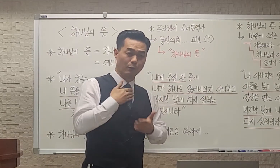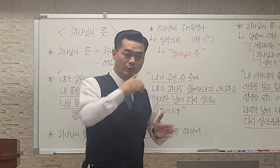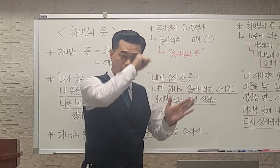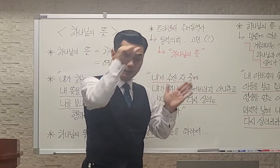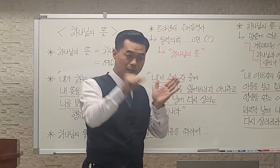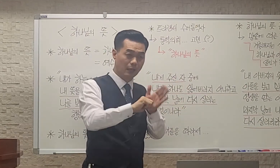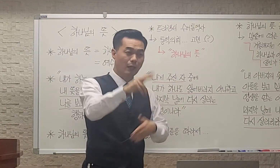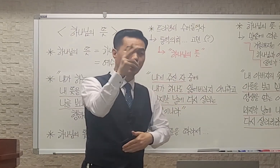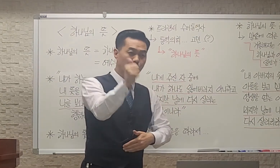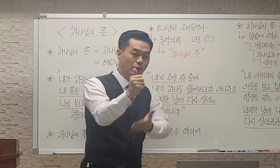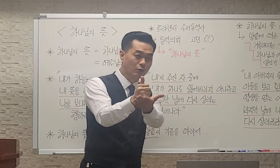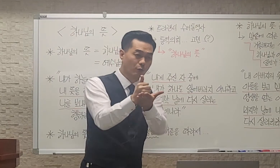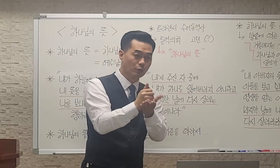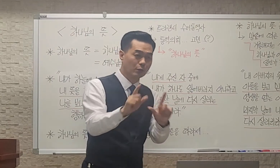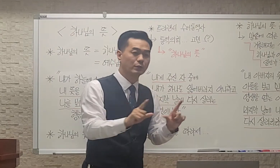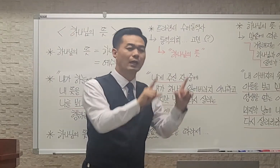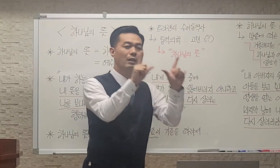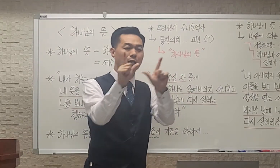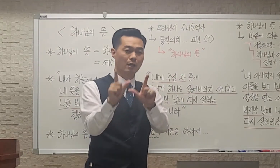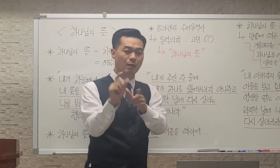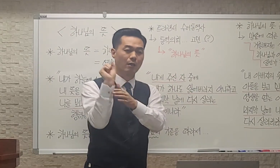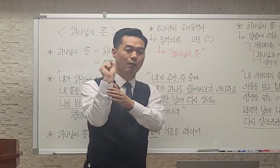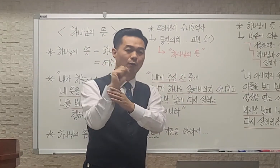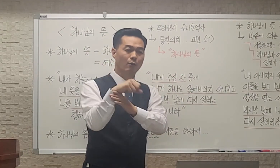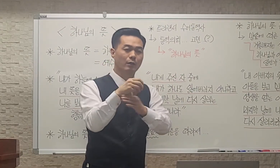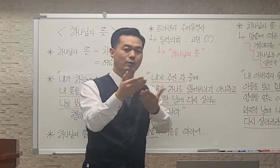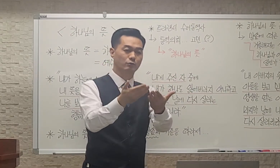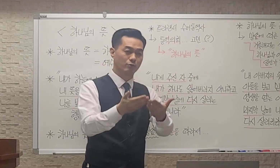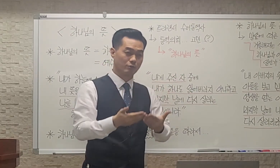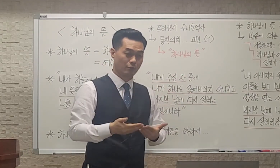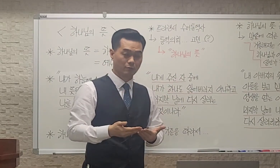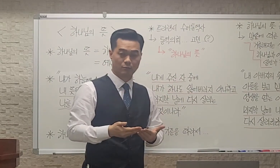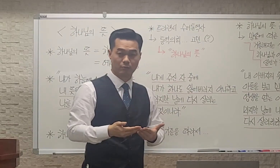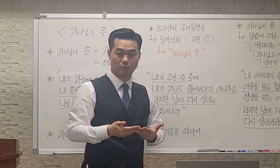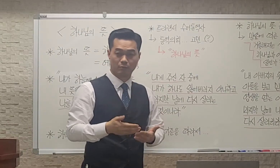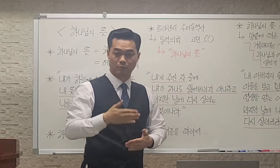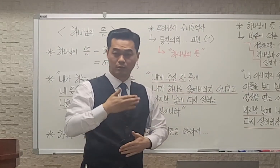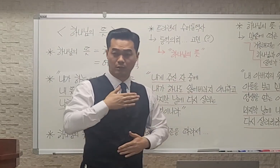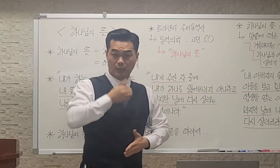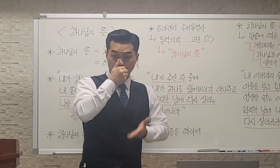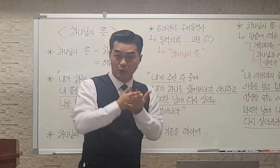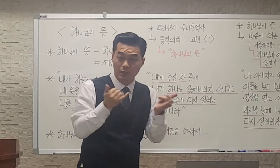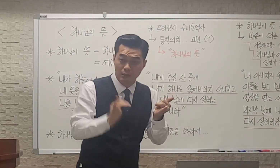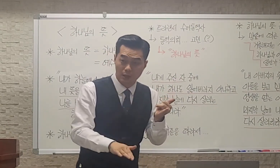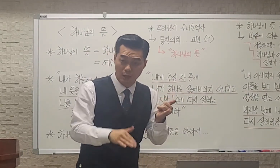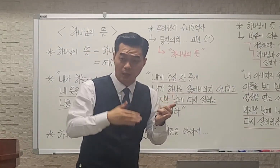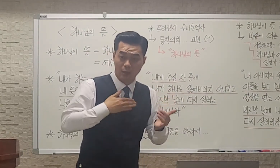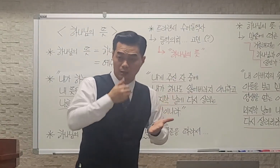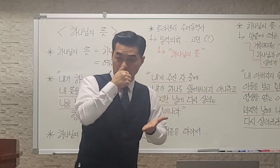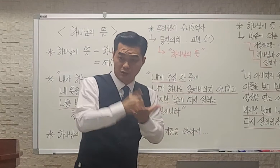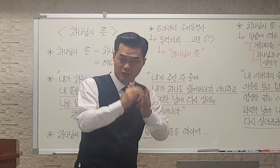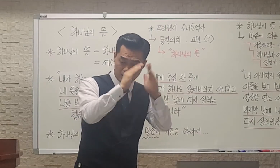내 인생의 주인으로 모시고 살게 허락해 주셨어요. 나는 죄인인데 내 죄를